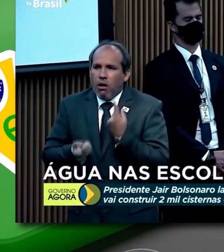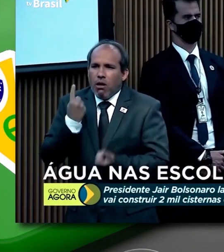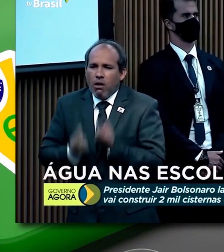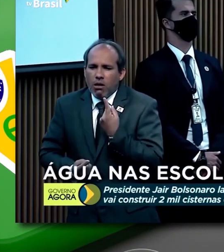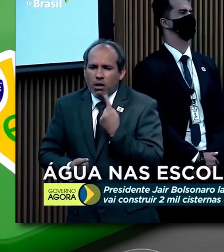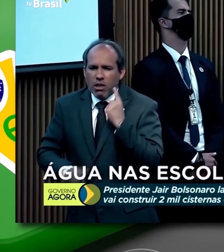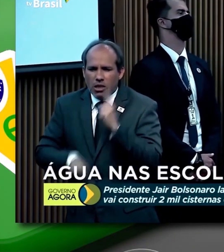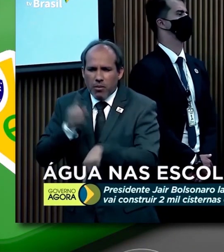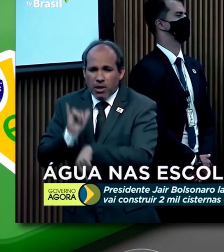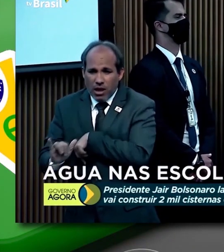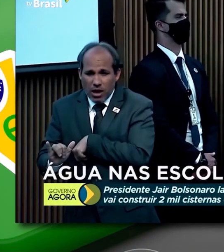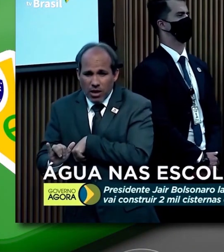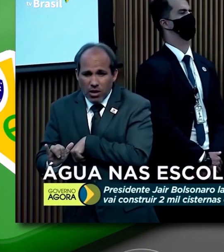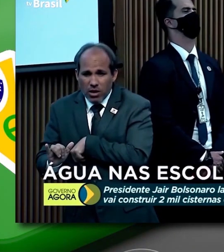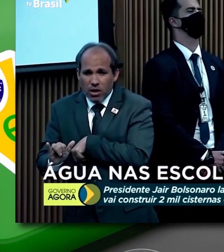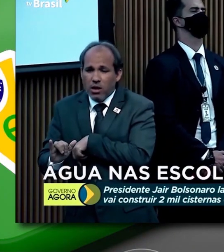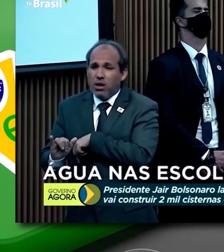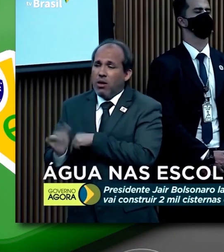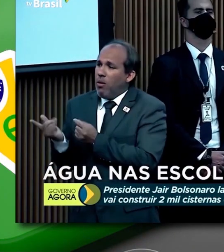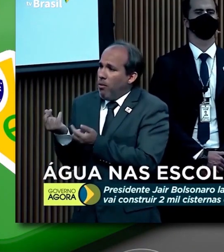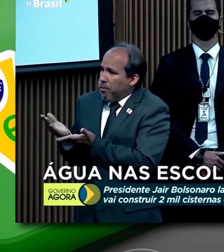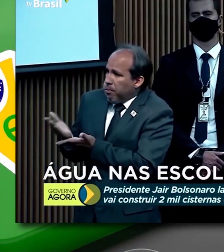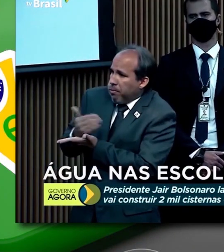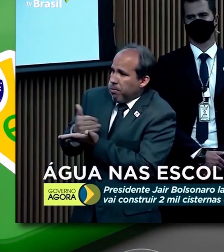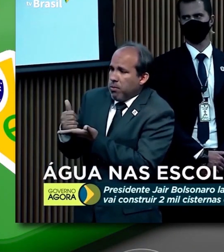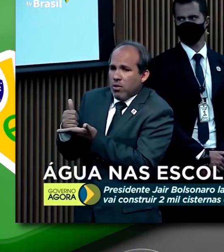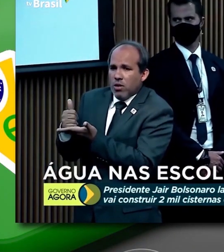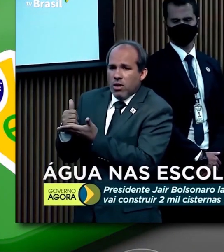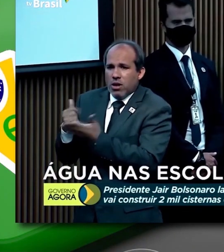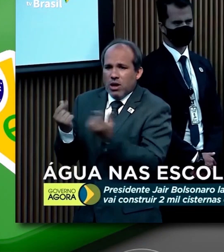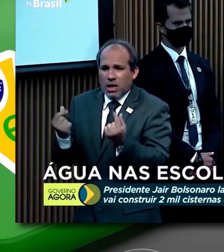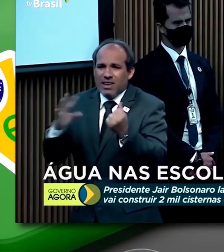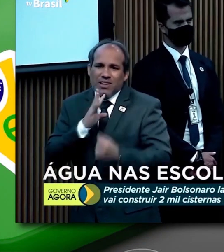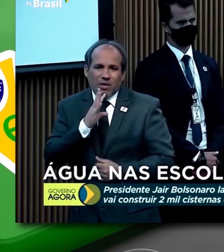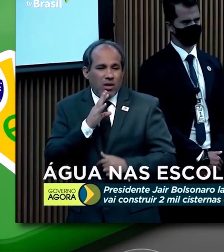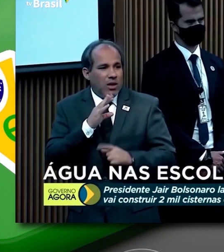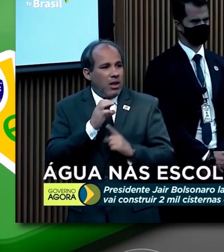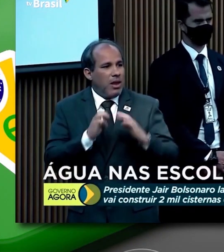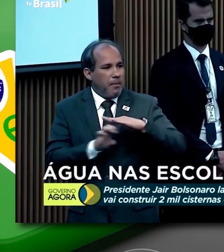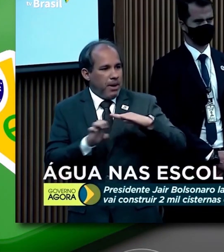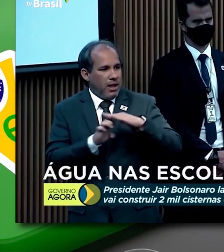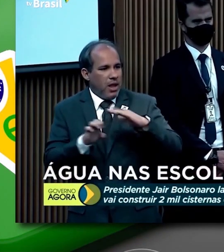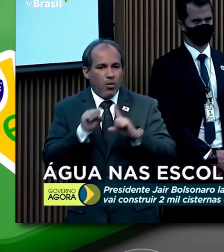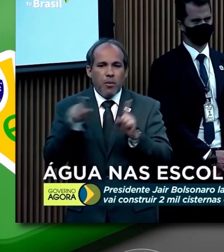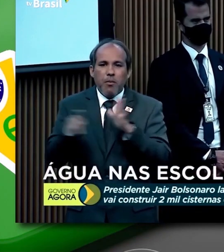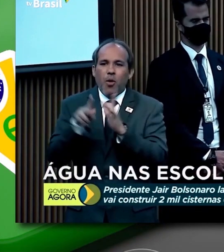dividir riqueza e renda se alguém conhece algum empresário socialista